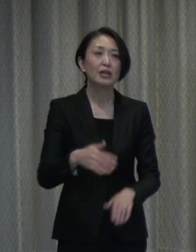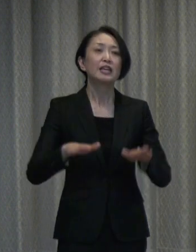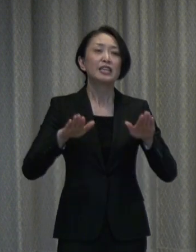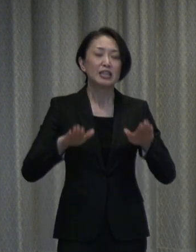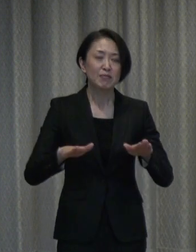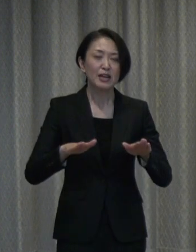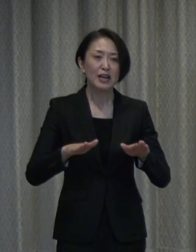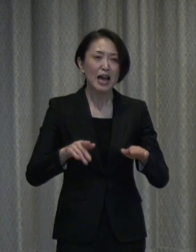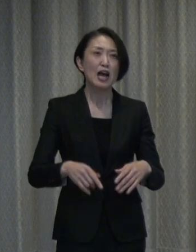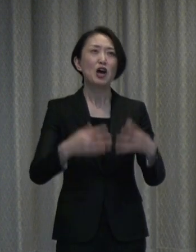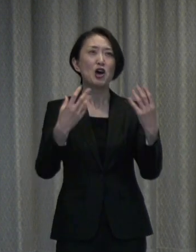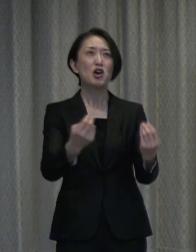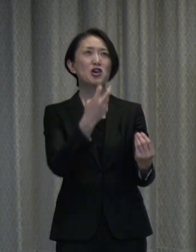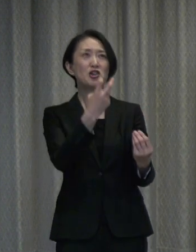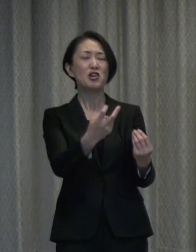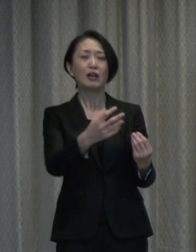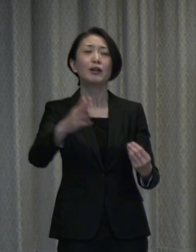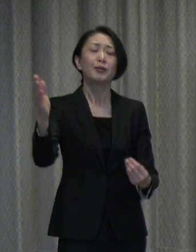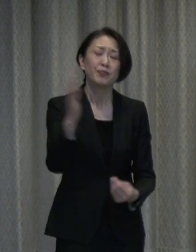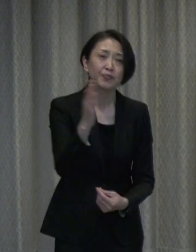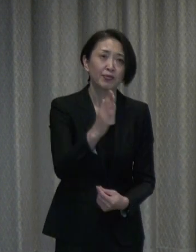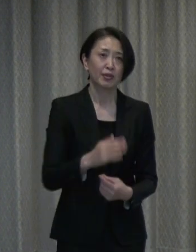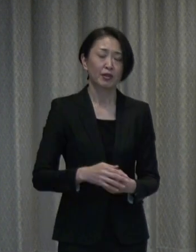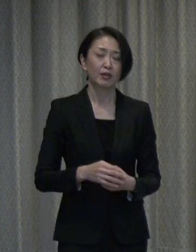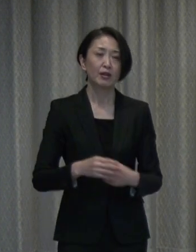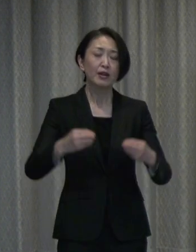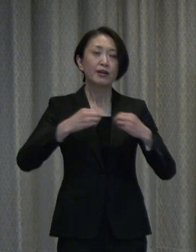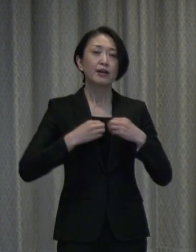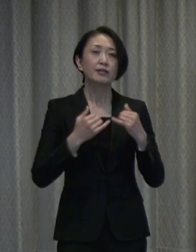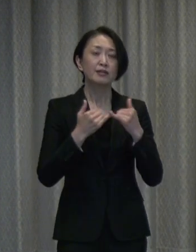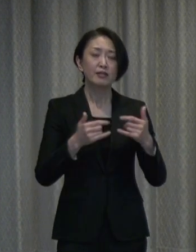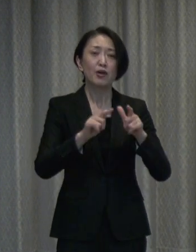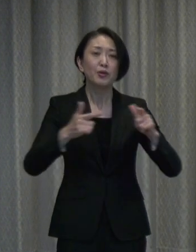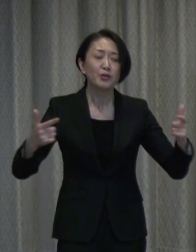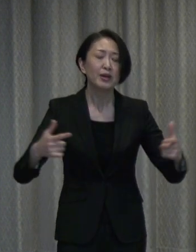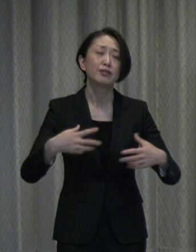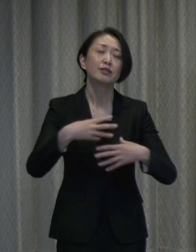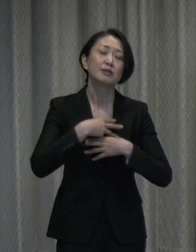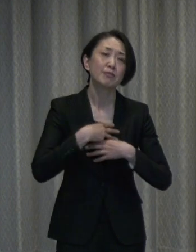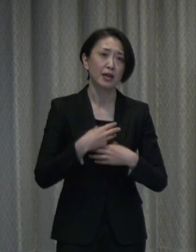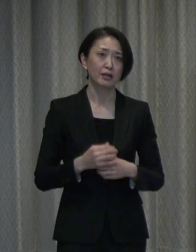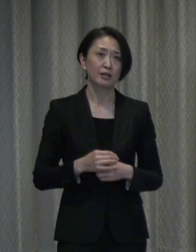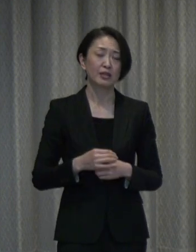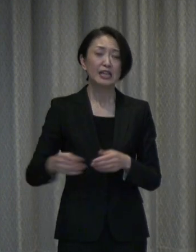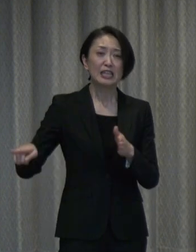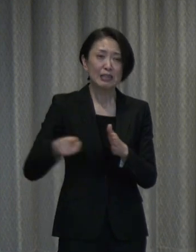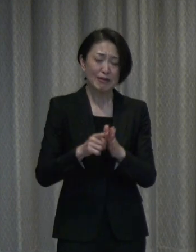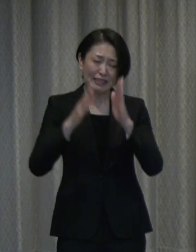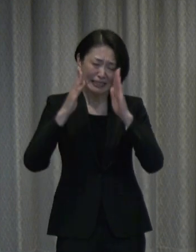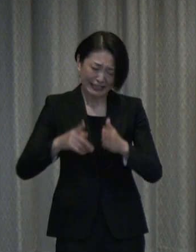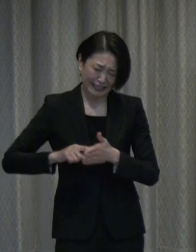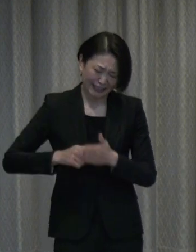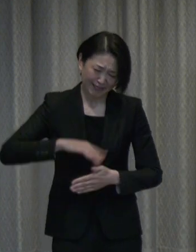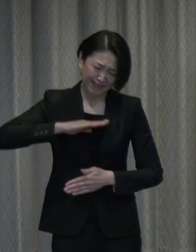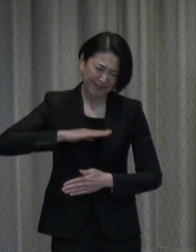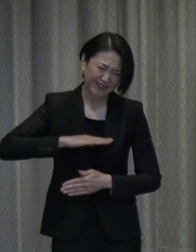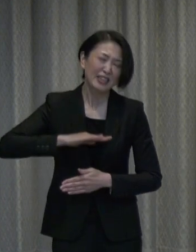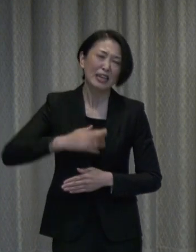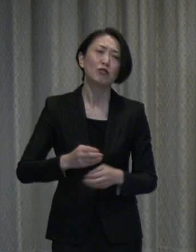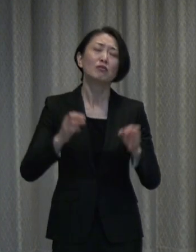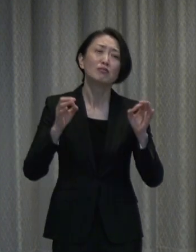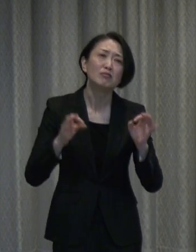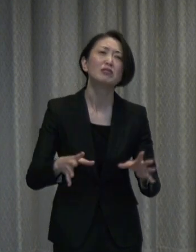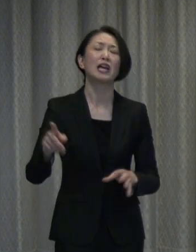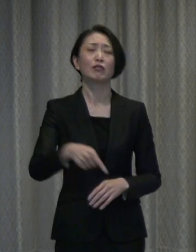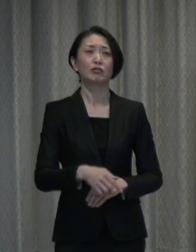緩めますと、また一気に患者が増えてしまう。そうなりますと、今までの努力が台無しになってしまいます。どうか皆